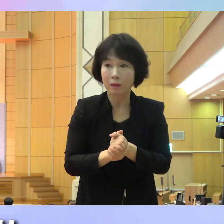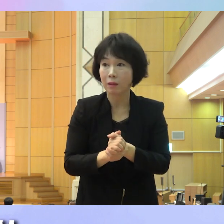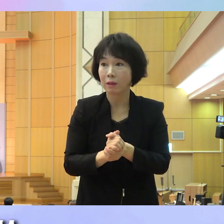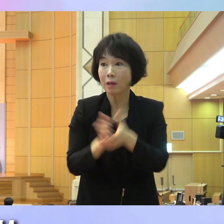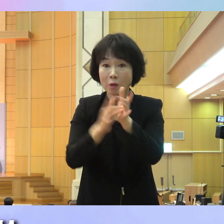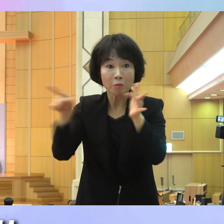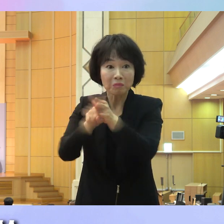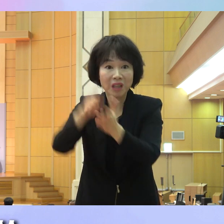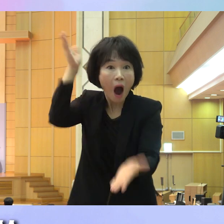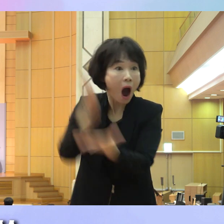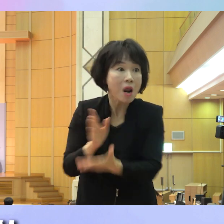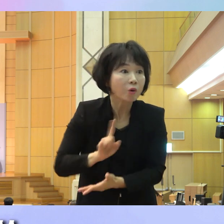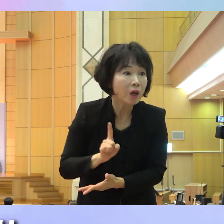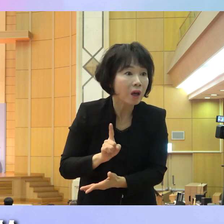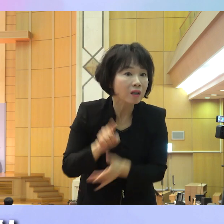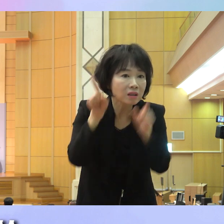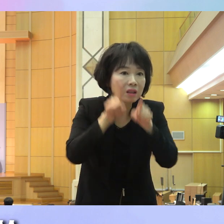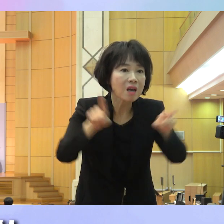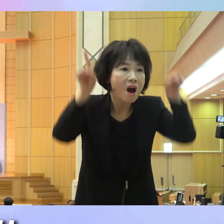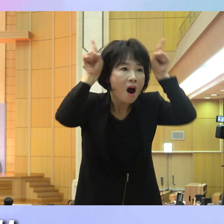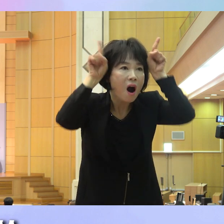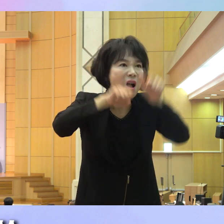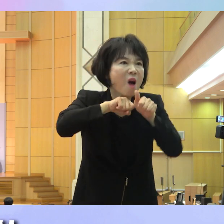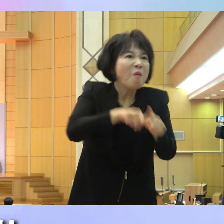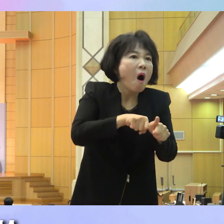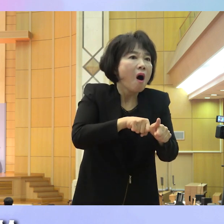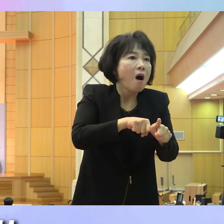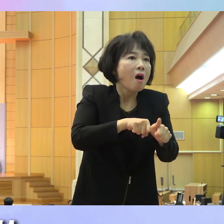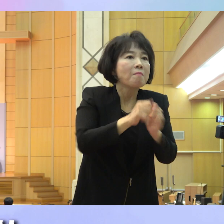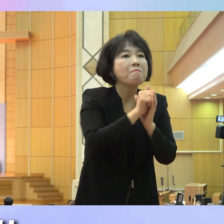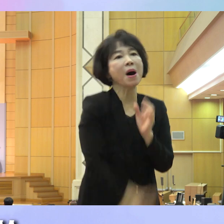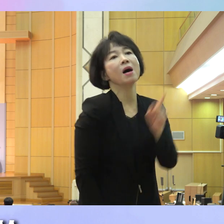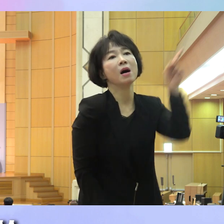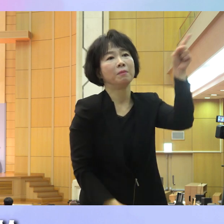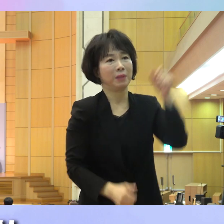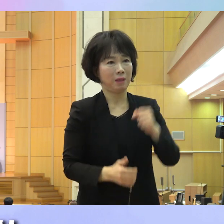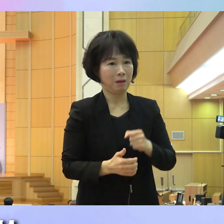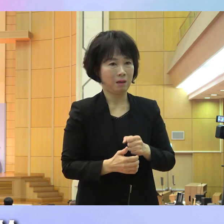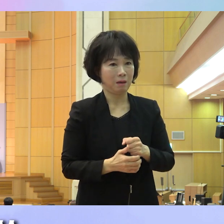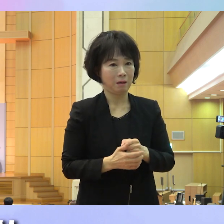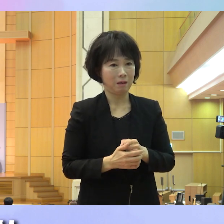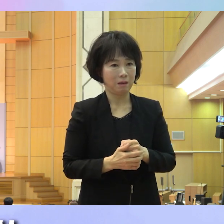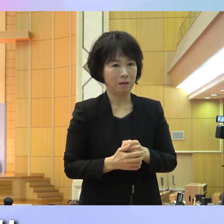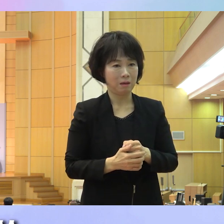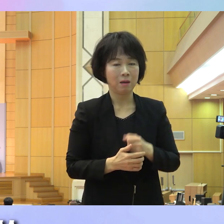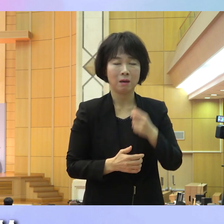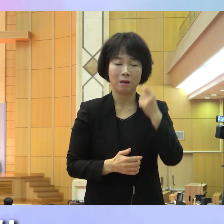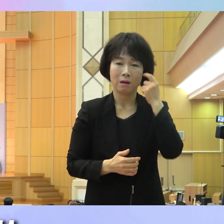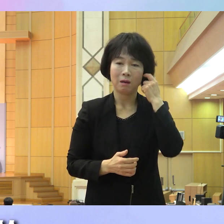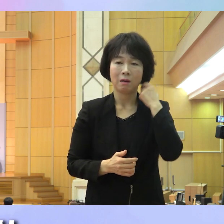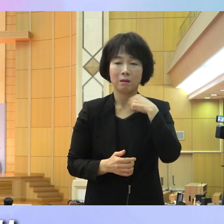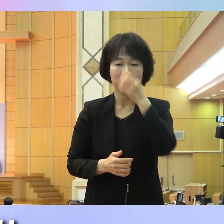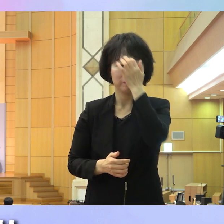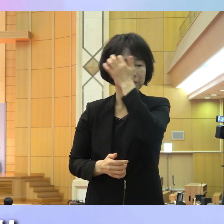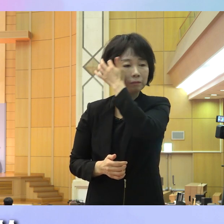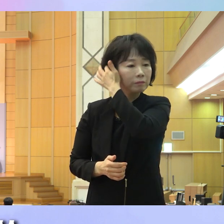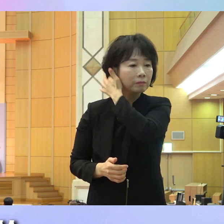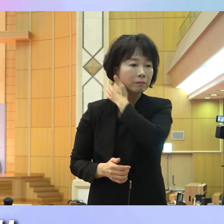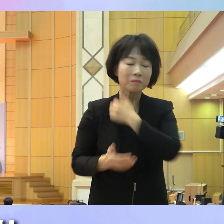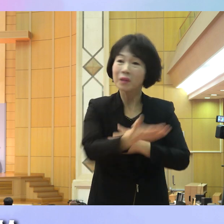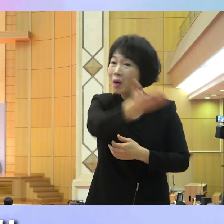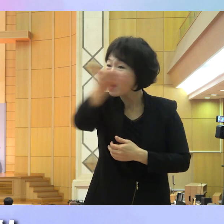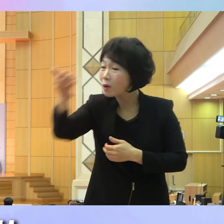나왔잖아요. 근데 교회 나오는데 정말 예수를 믿는 건지 아니면 교회